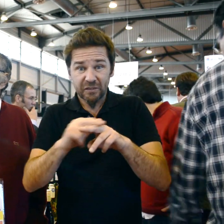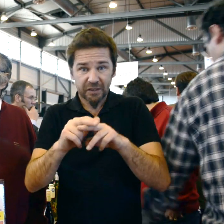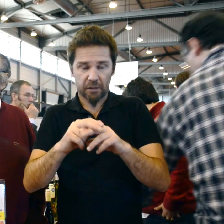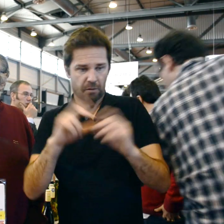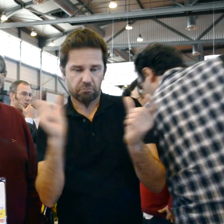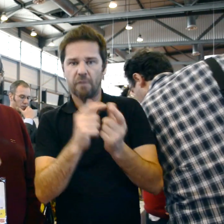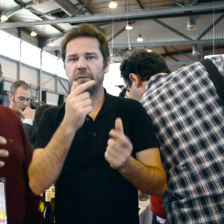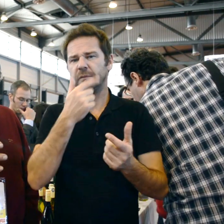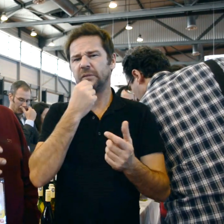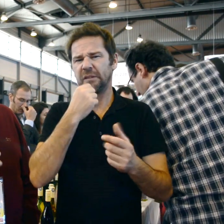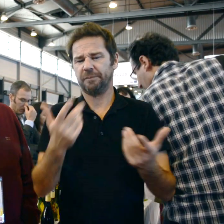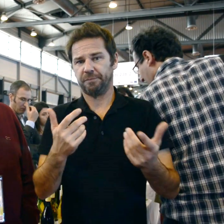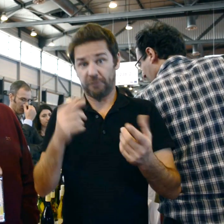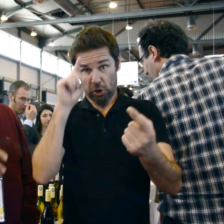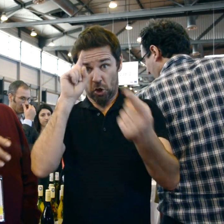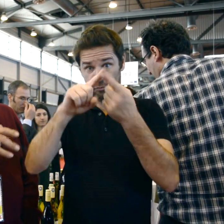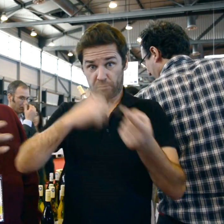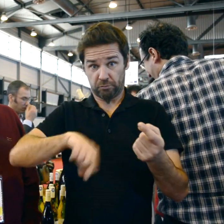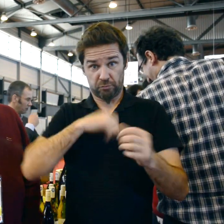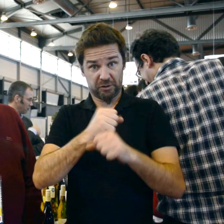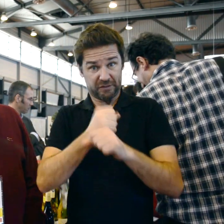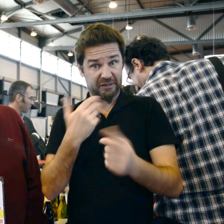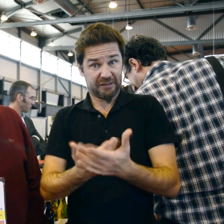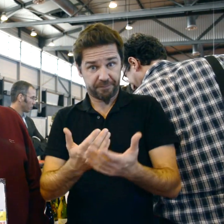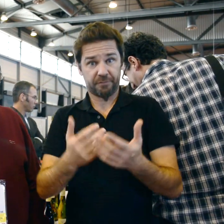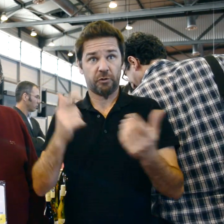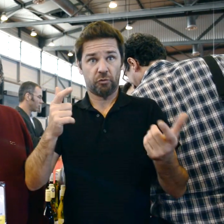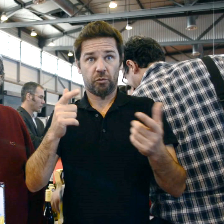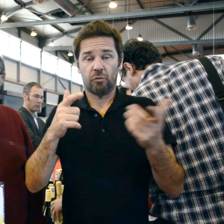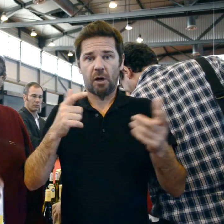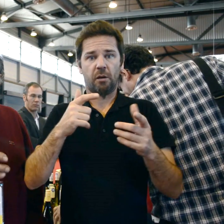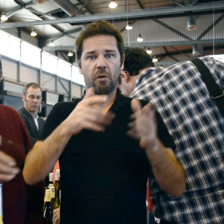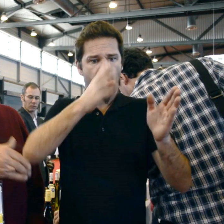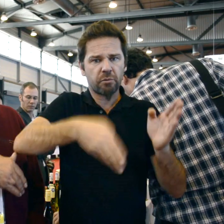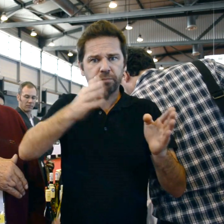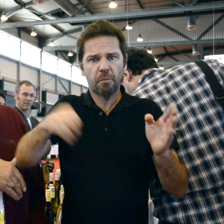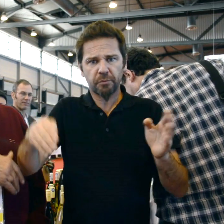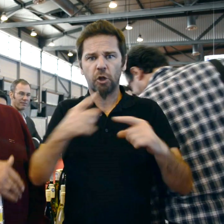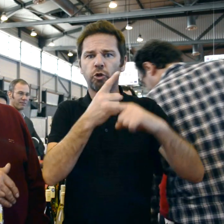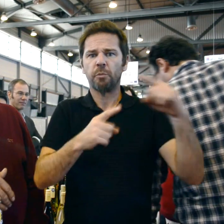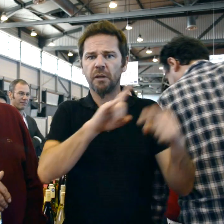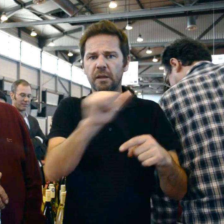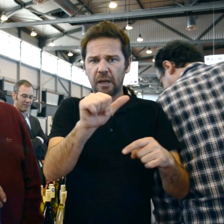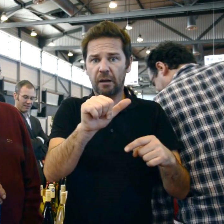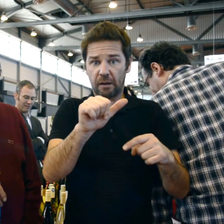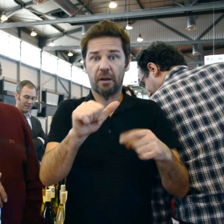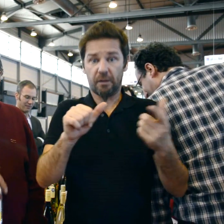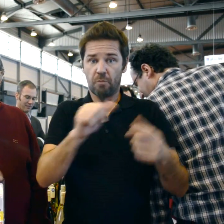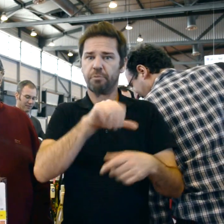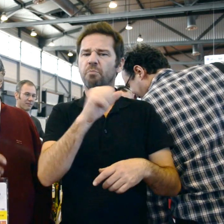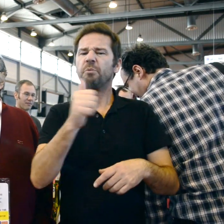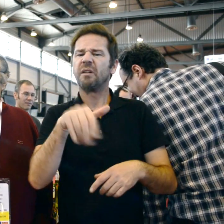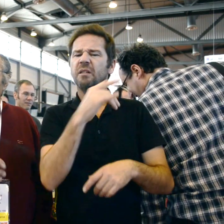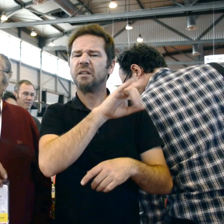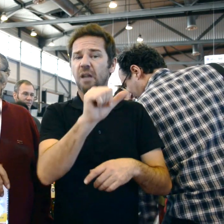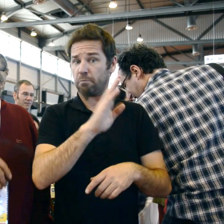beaucoup plus rapidement. Donc ça a été le but. Alors on a planté par tranche d'un demi-hectare, les 15 hectares qui restaient sur ce vignoble bio. Donc